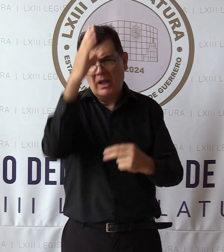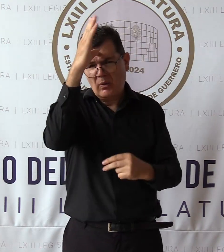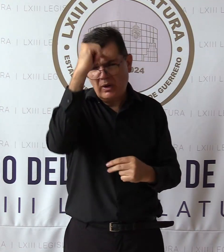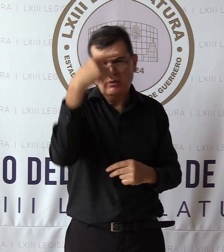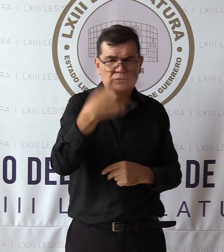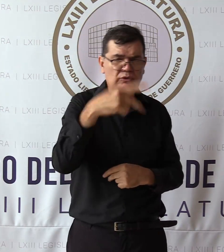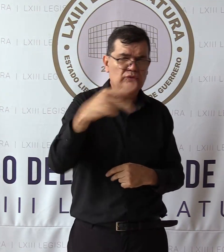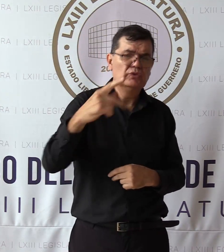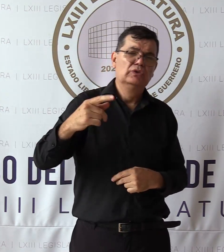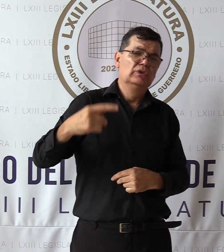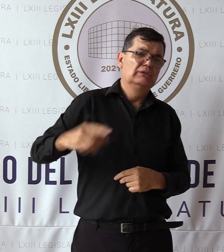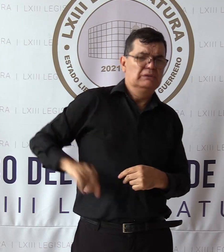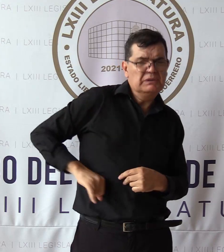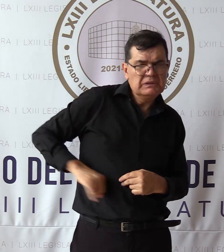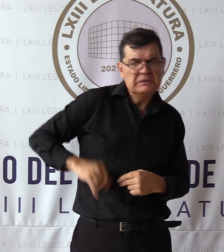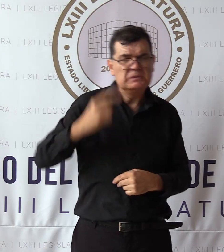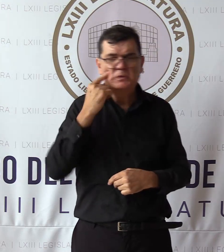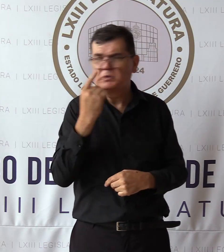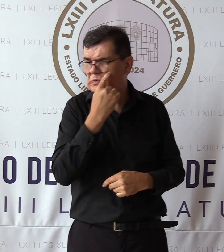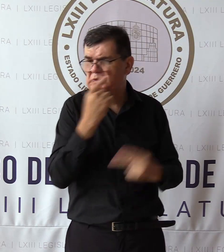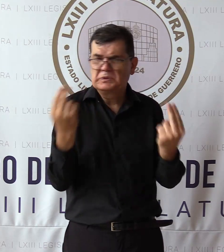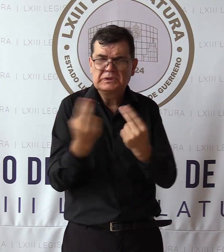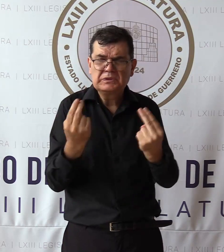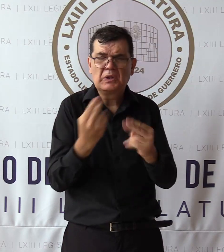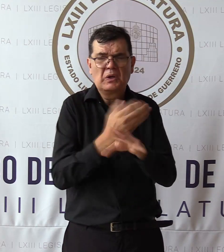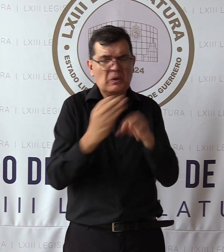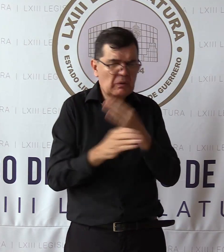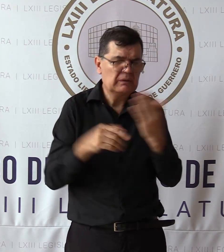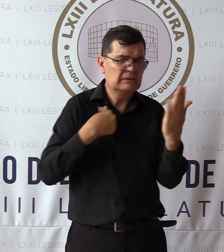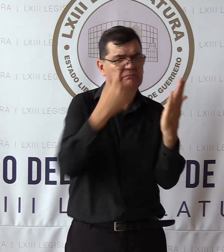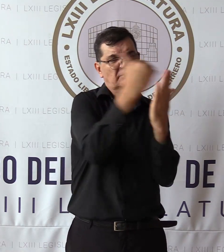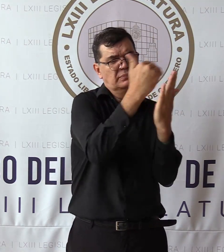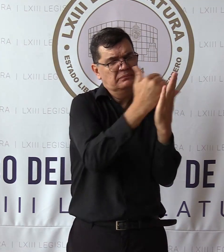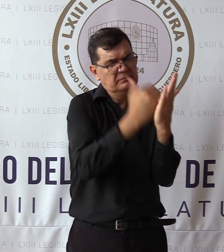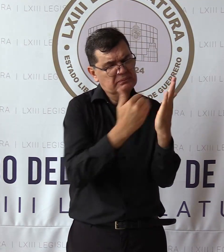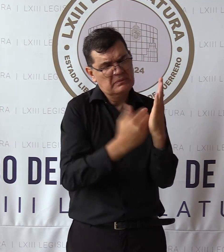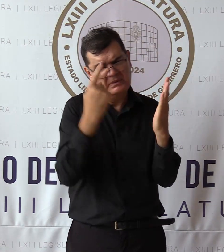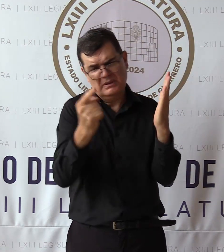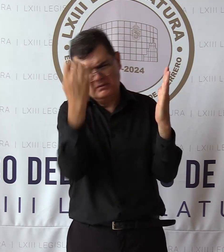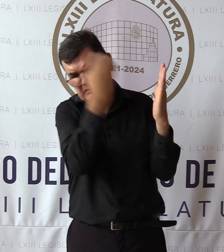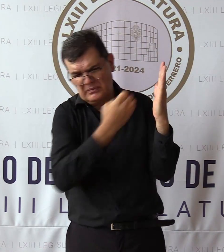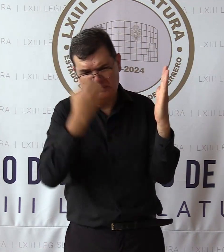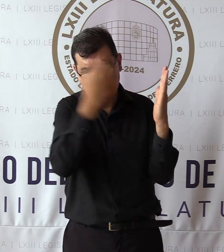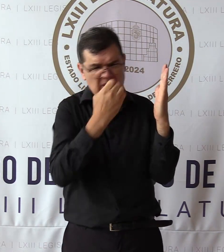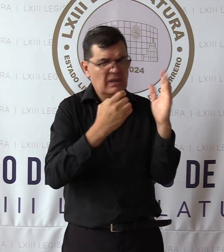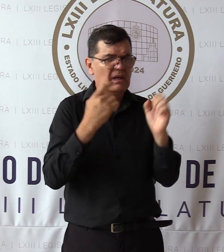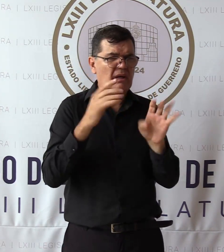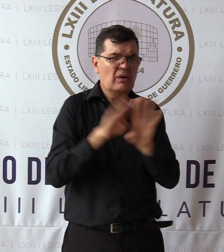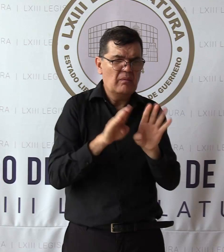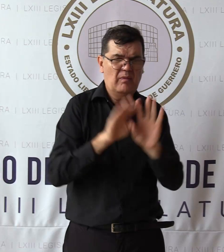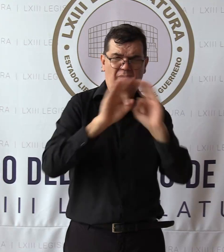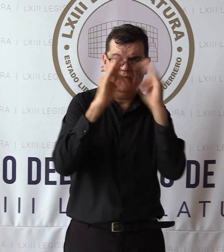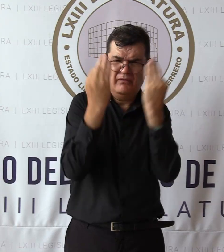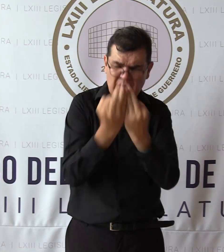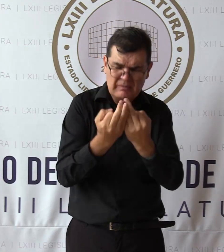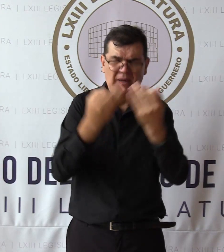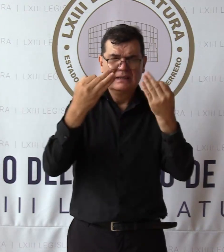y necesidades, considerando los lineamientos para la evaluación diagnóstica, los modelos pedagógicos, los mecanismos